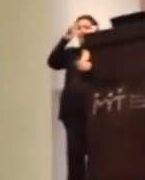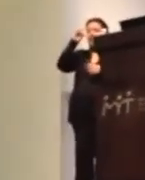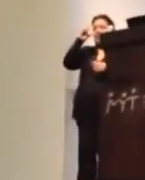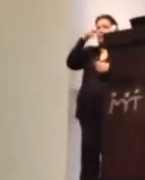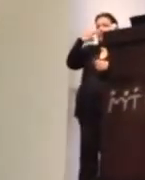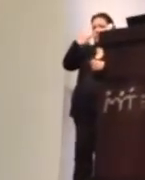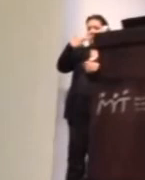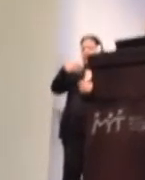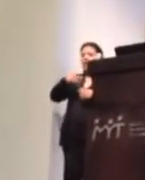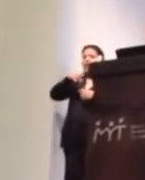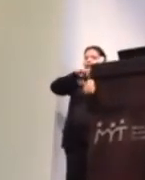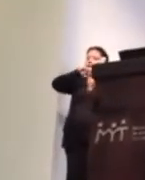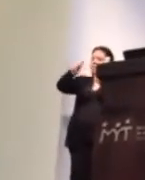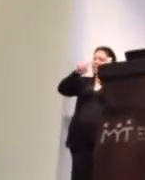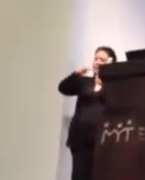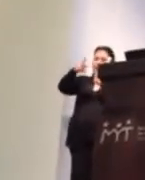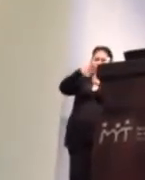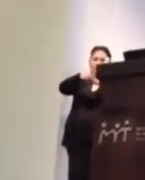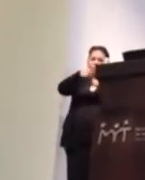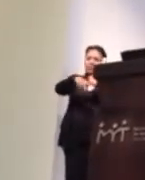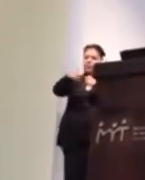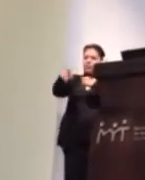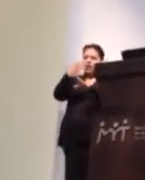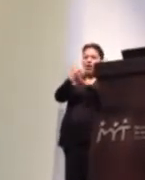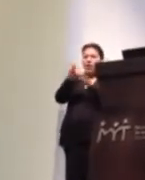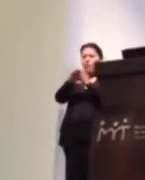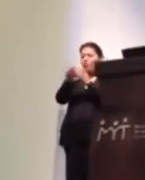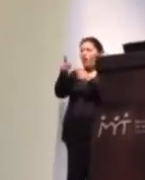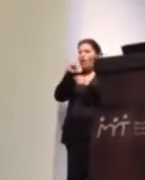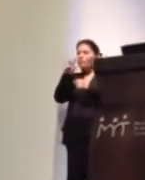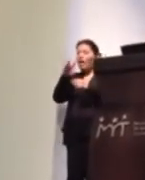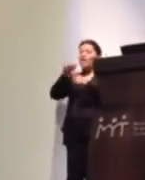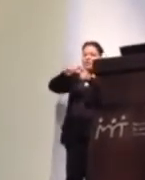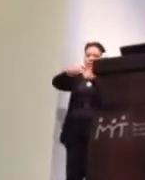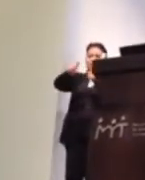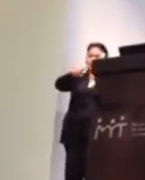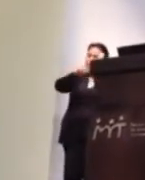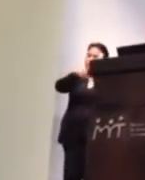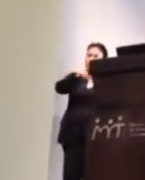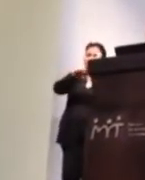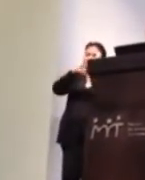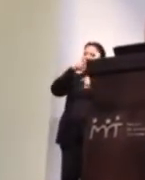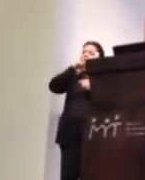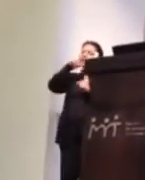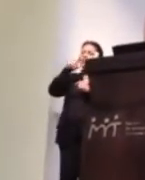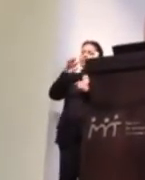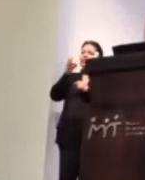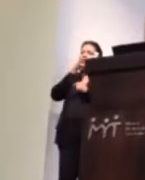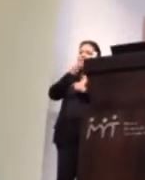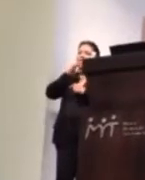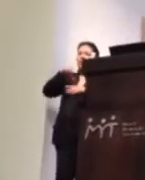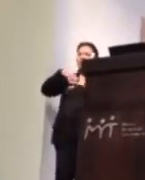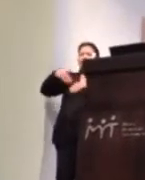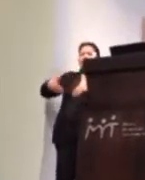en quitar los peligros que hay cerca de los niños, porque es mucho más pendiente este tipo de niño a tener.